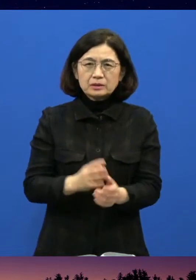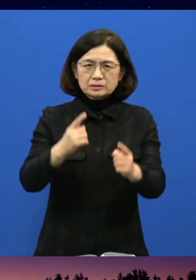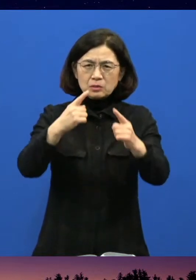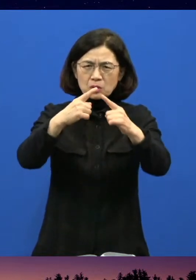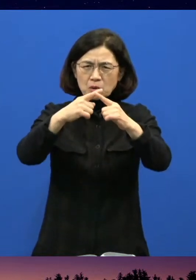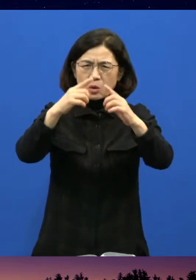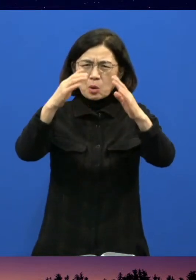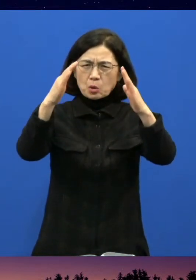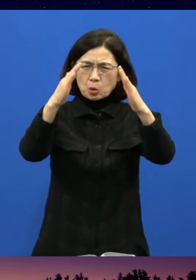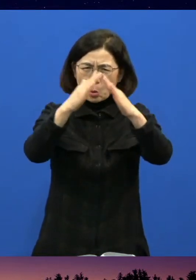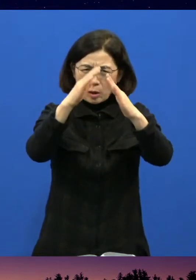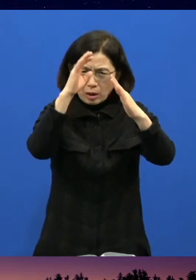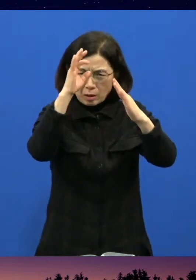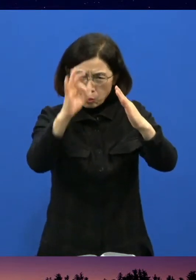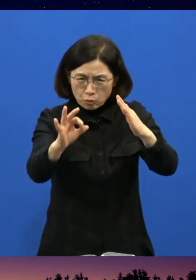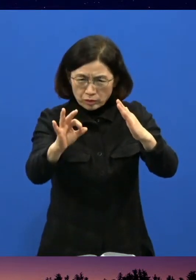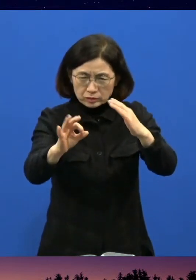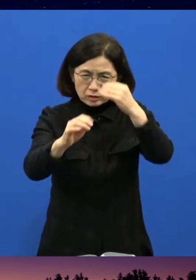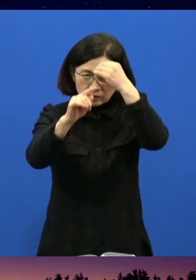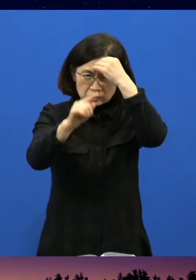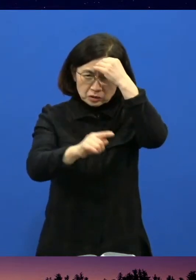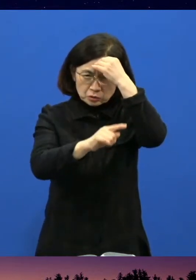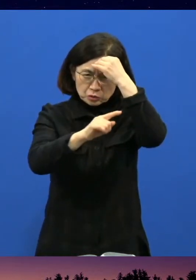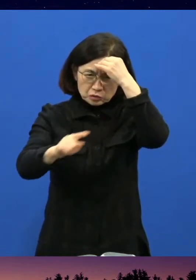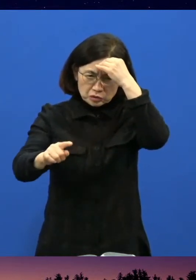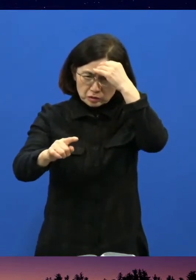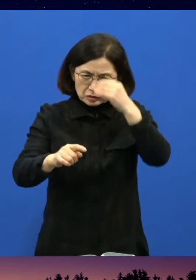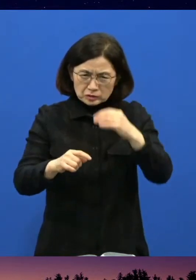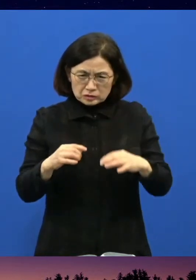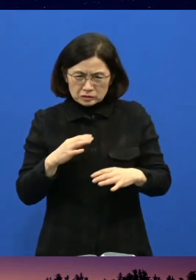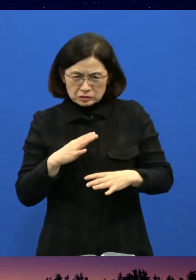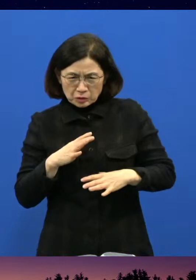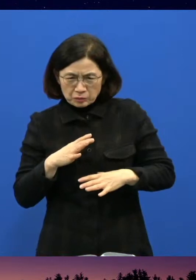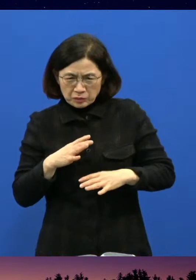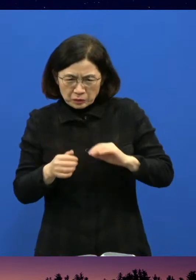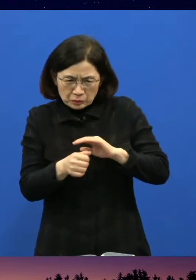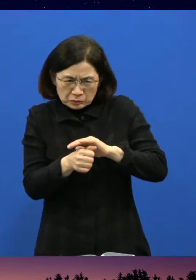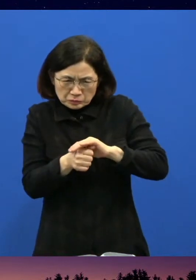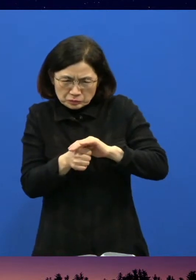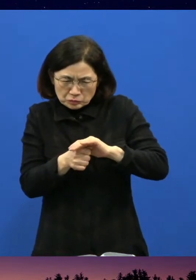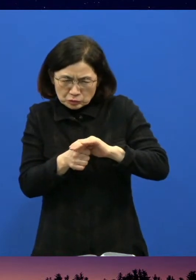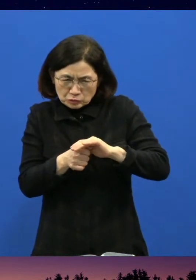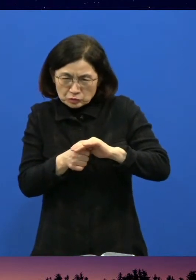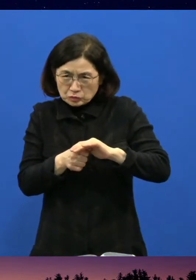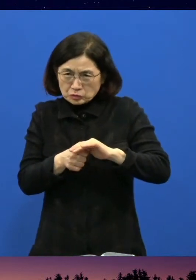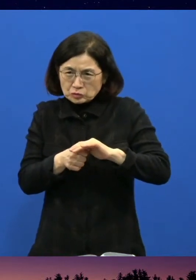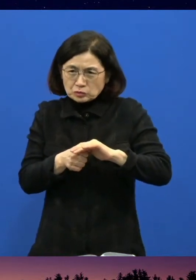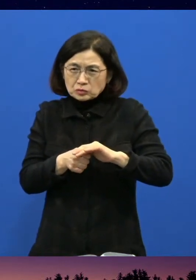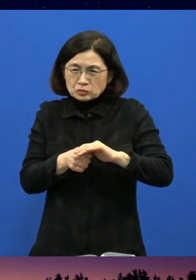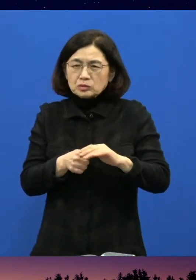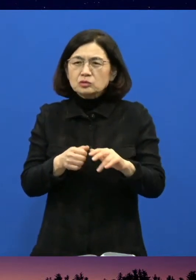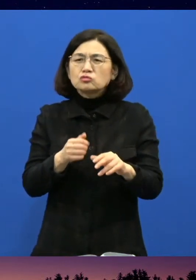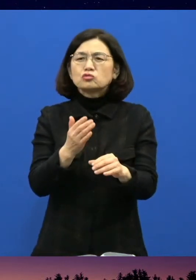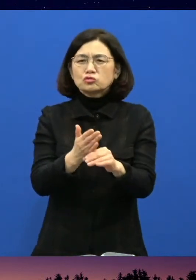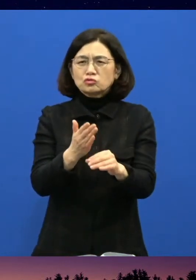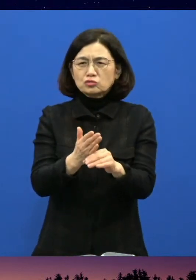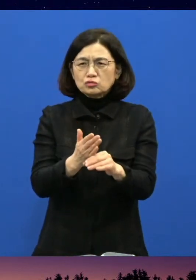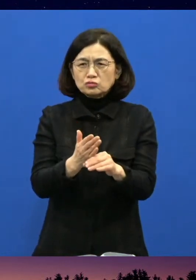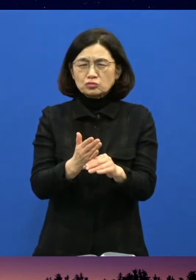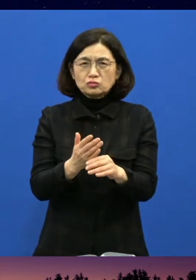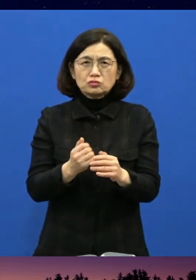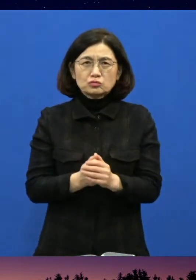또 성도들 가운데도 그래요. 자꾸 움츠리는 거죠. 자꾸 겁을 내고 두려워하고 그러니까 자꾸 안